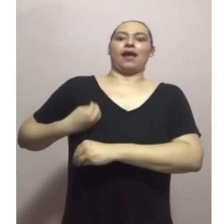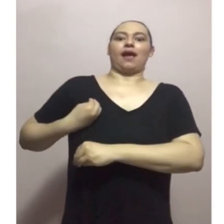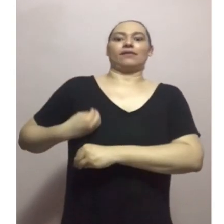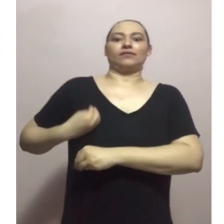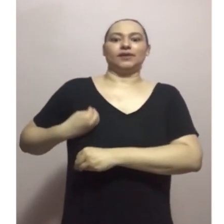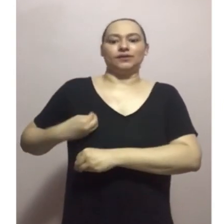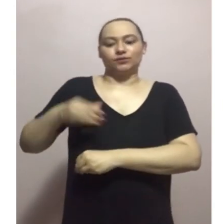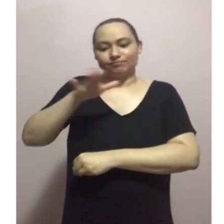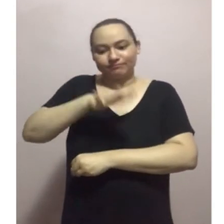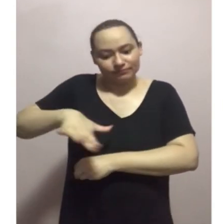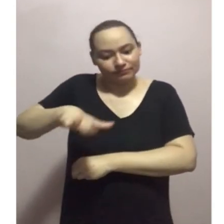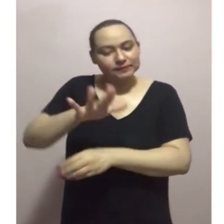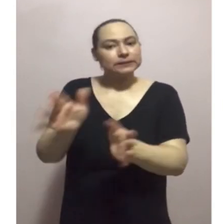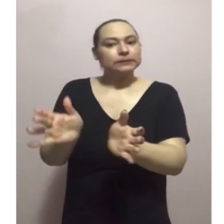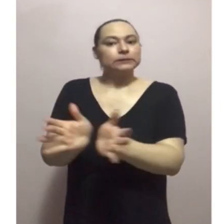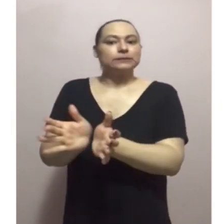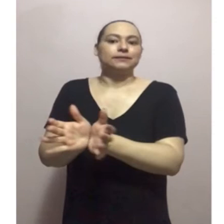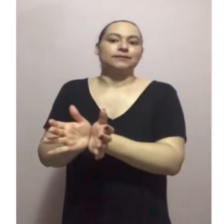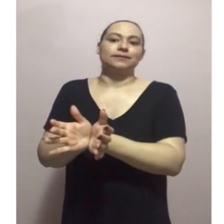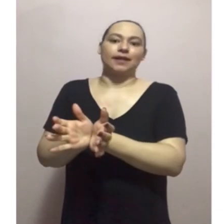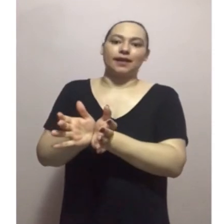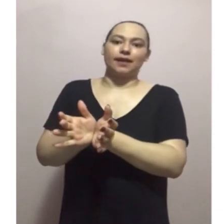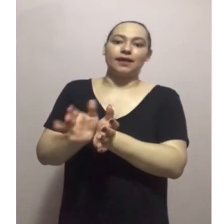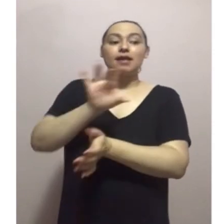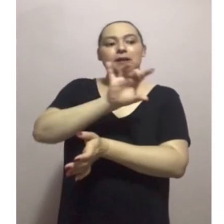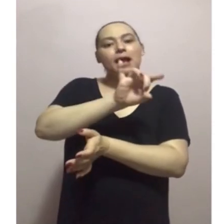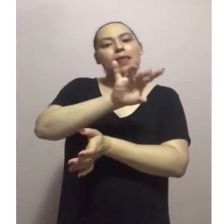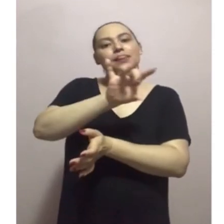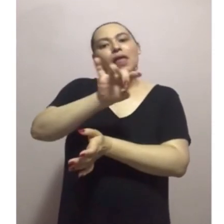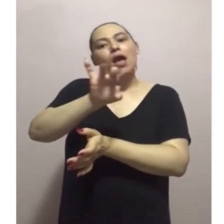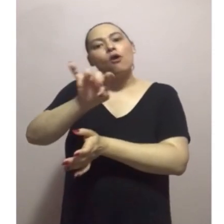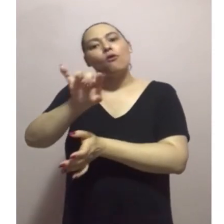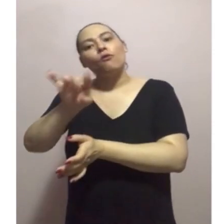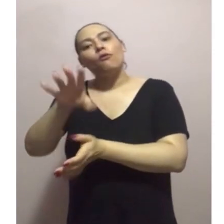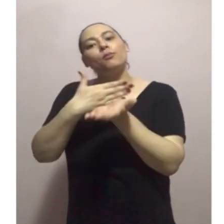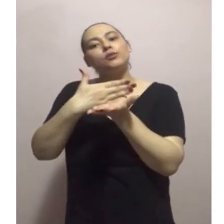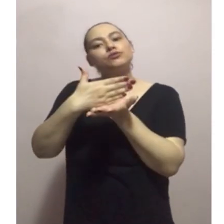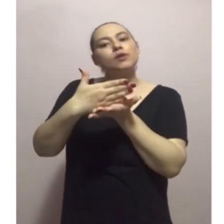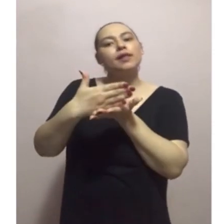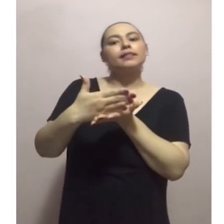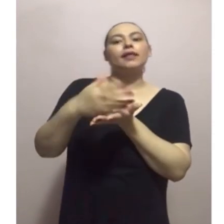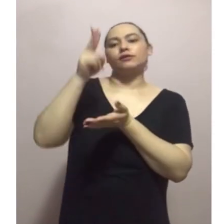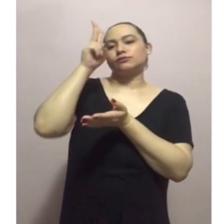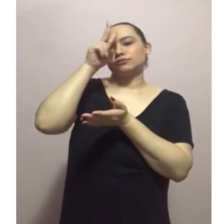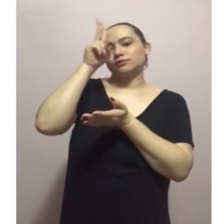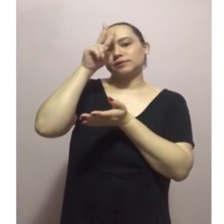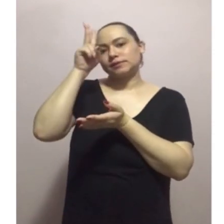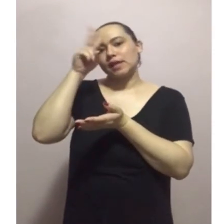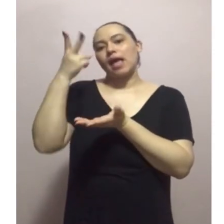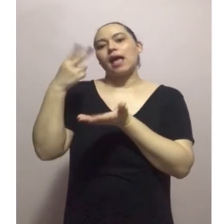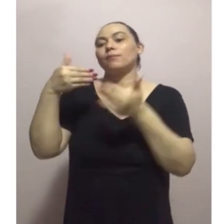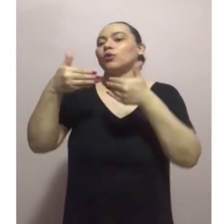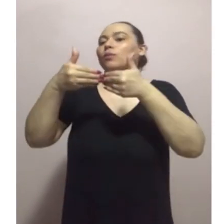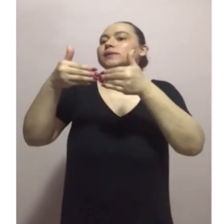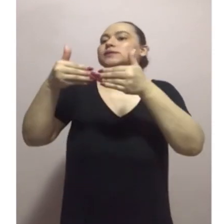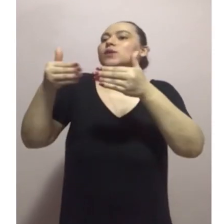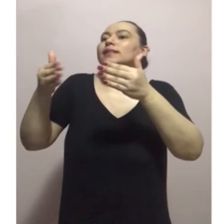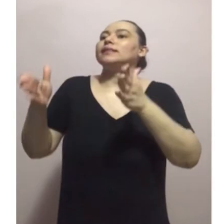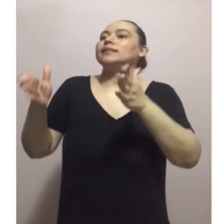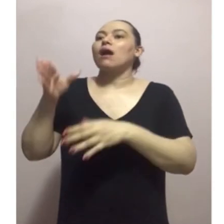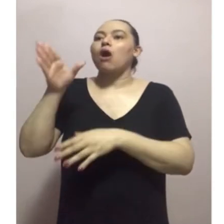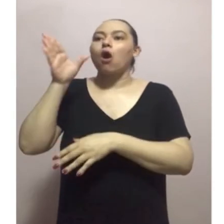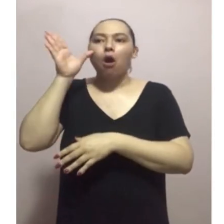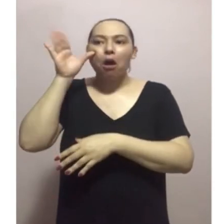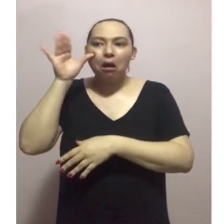a vida deles na companhia, né? E aí cada um começou a ter a sua história, porque aí eles começaram a ter visibilidade na